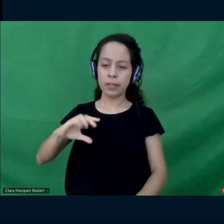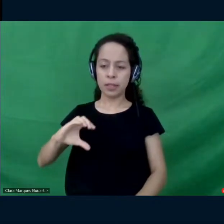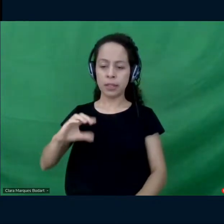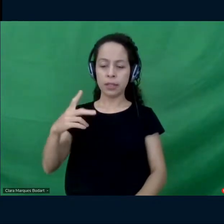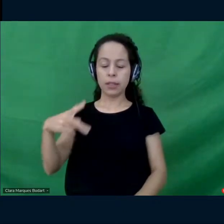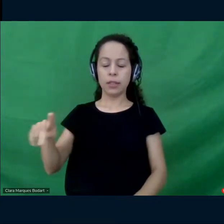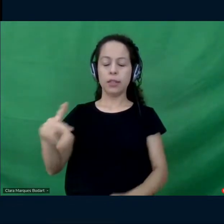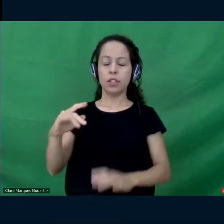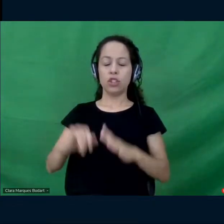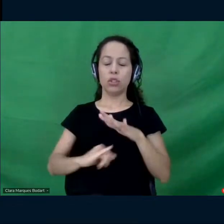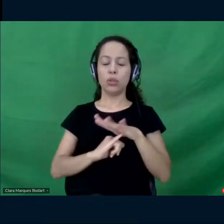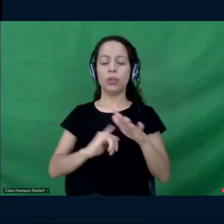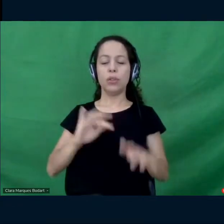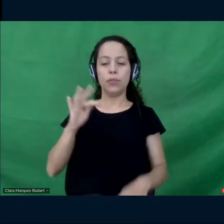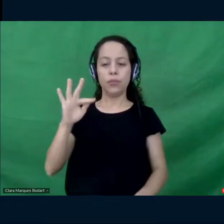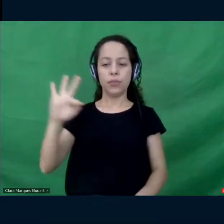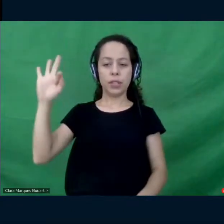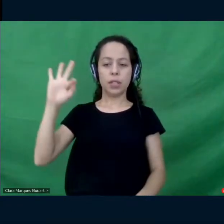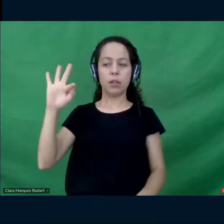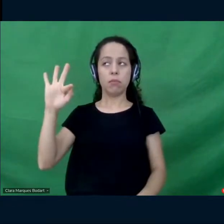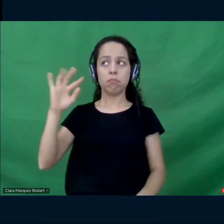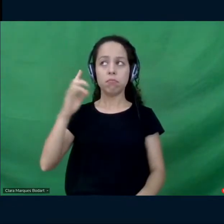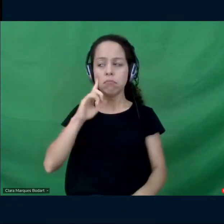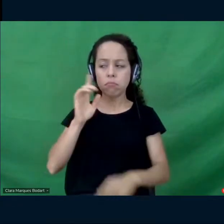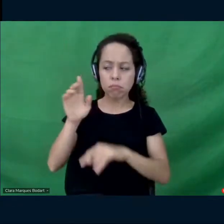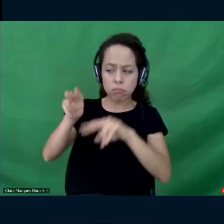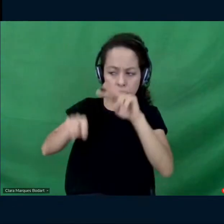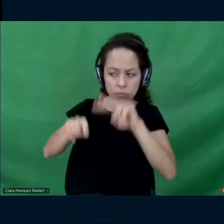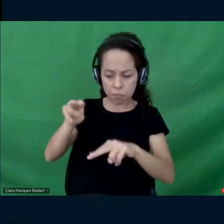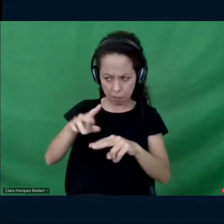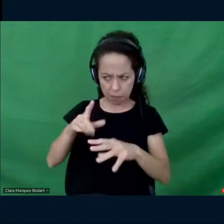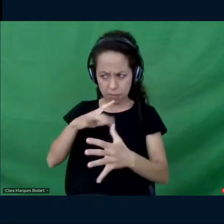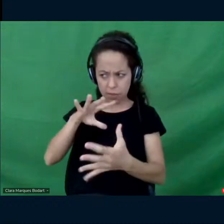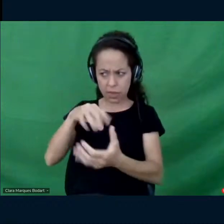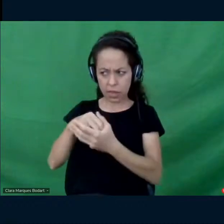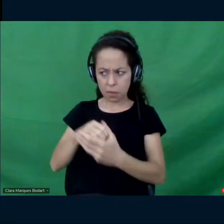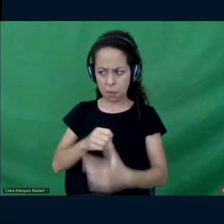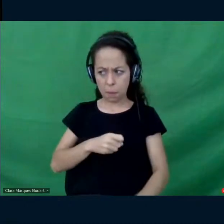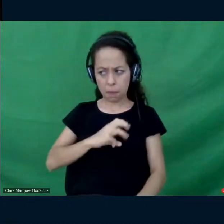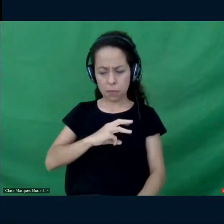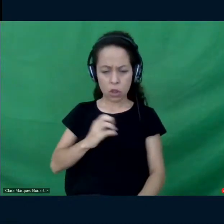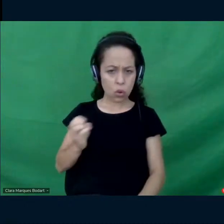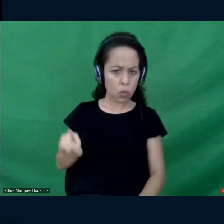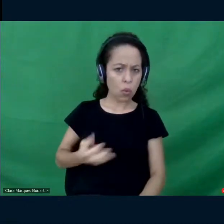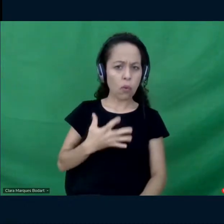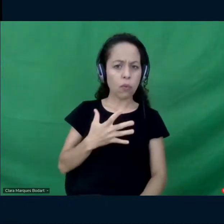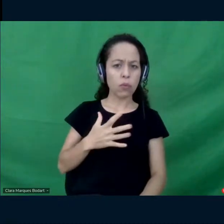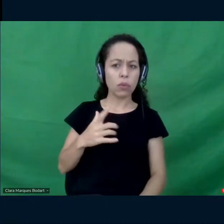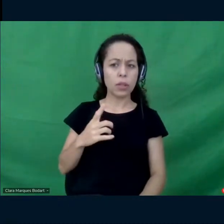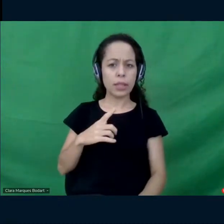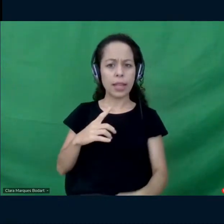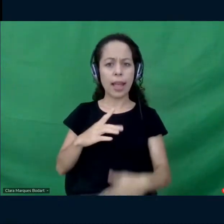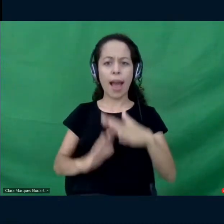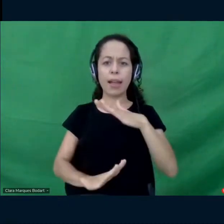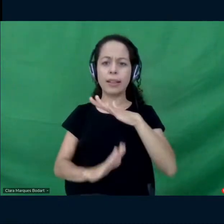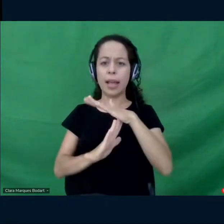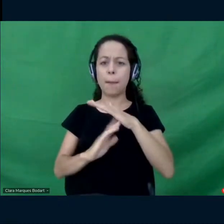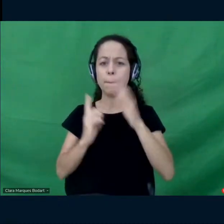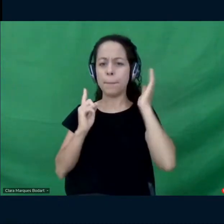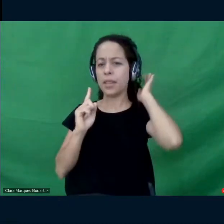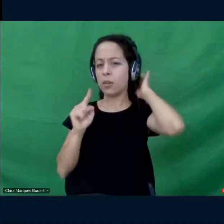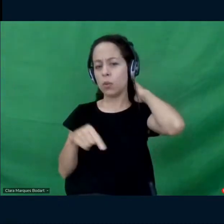esses PPCs incorporavam o novo ensino médio. Se limitavam em até 1.800 horas a formação geral